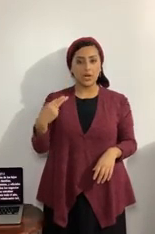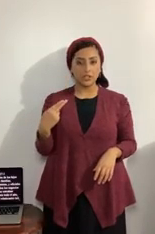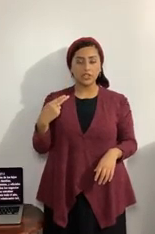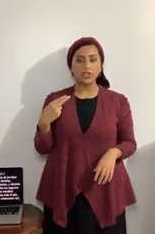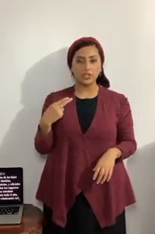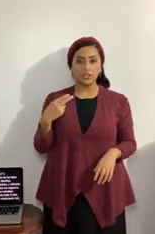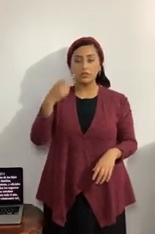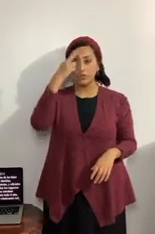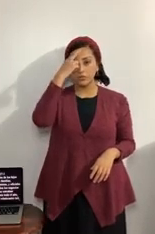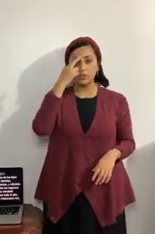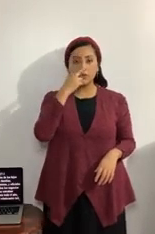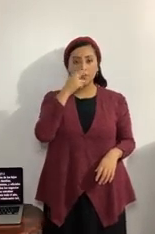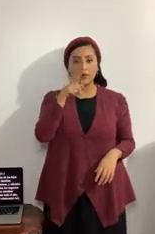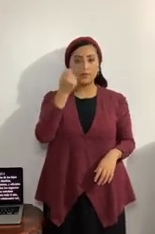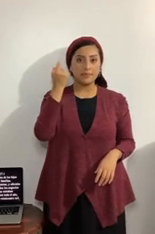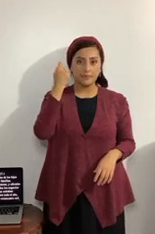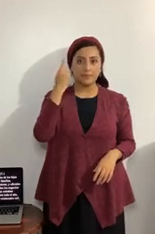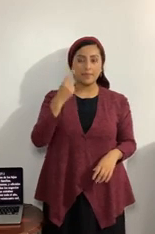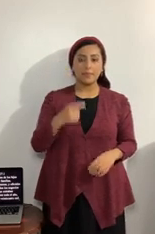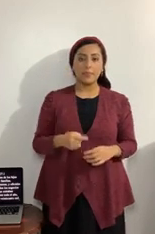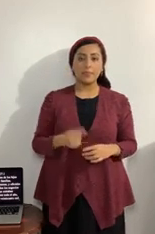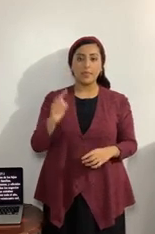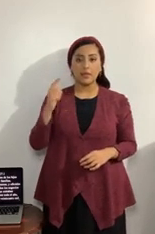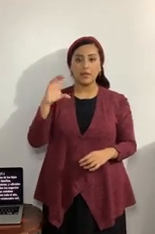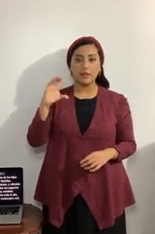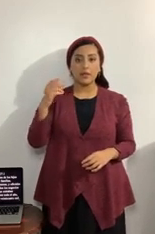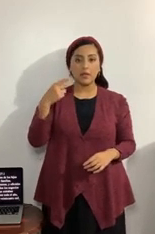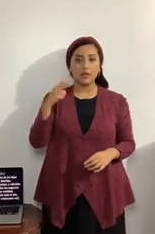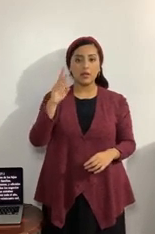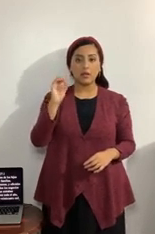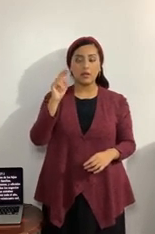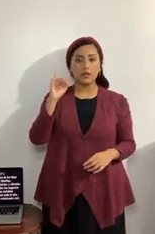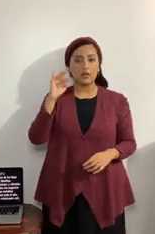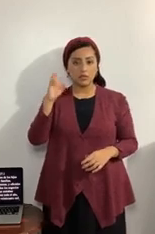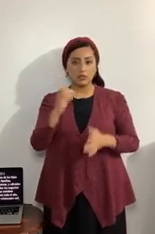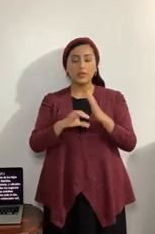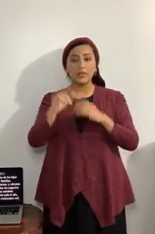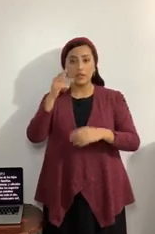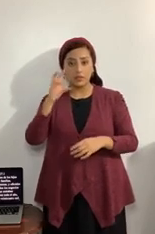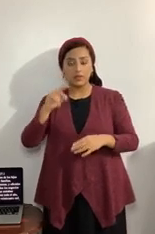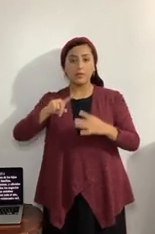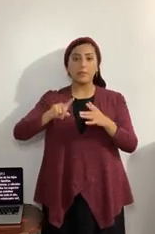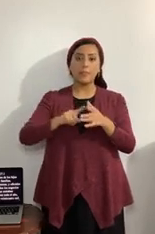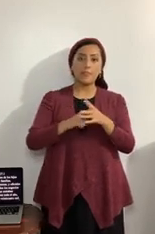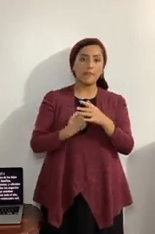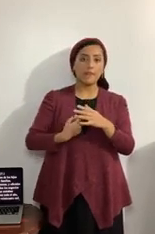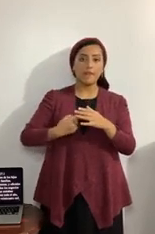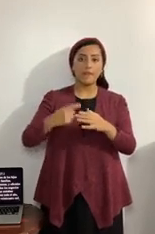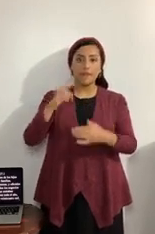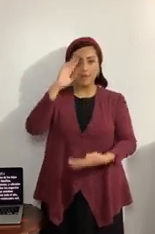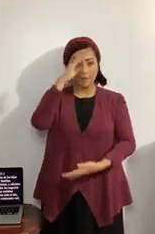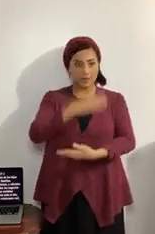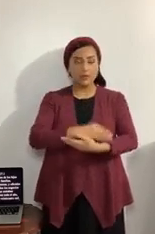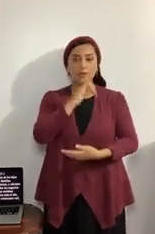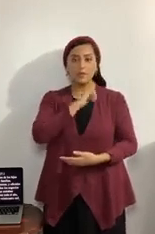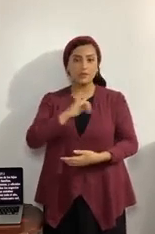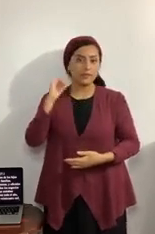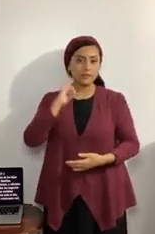romano, para que se entienda. Primera de Crónicas 27. Estos son los principales de los hijos de Israel, jefes de familias, jefes de millares, de centenas y oficiales que servían